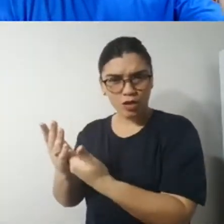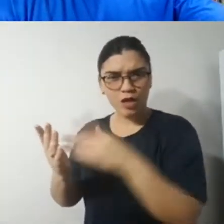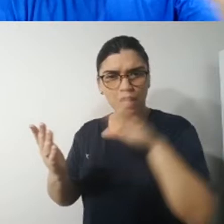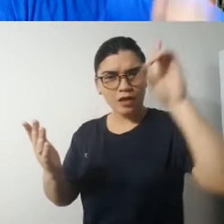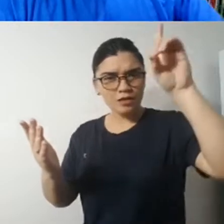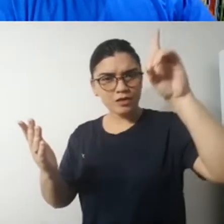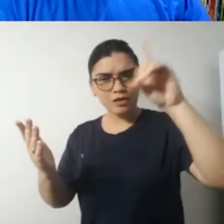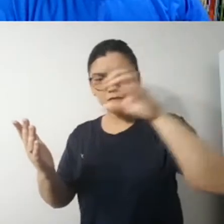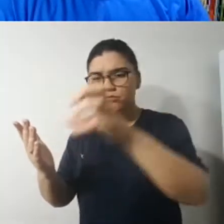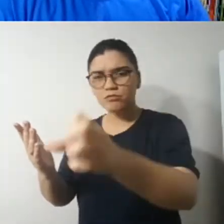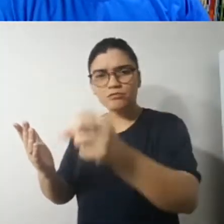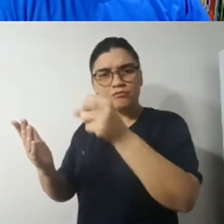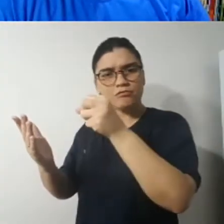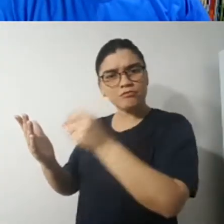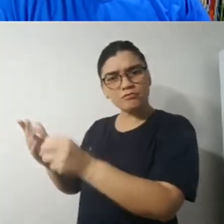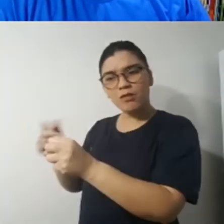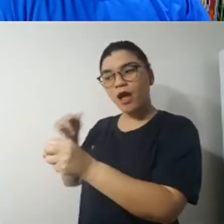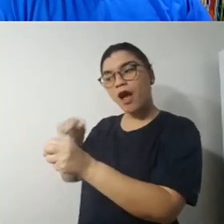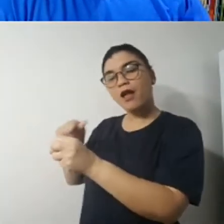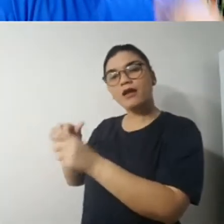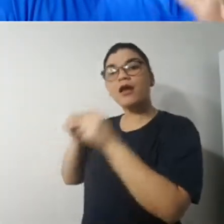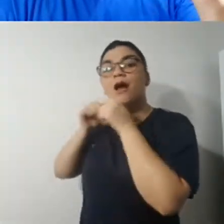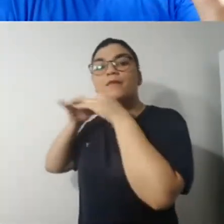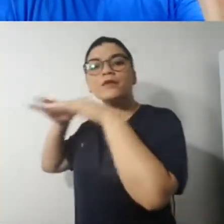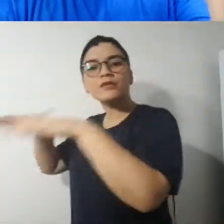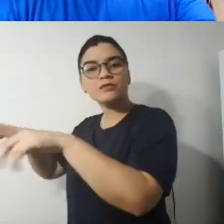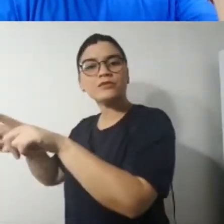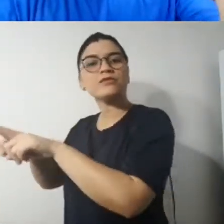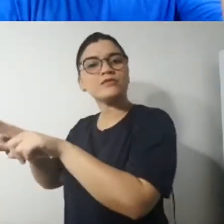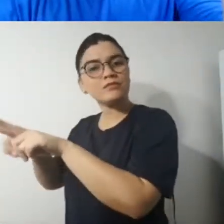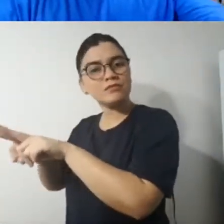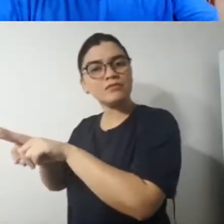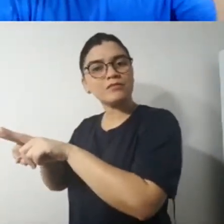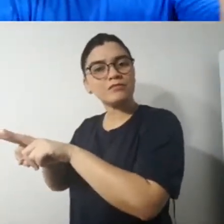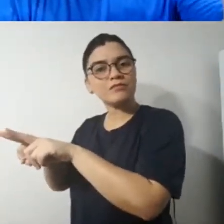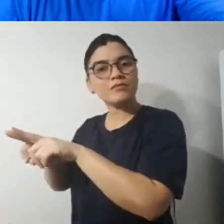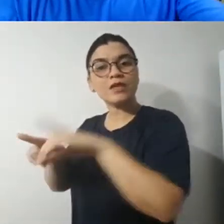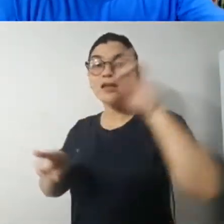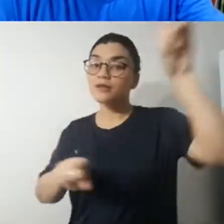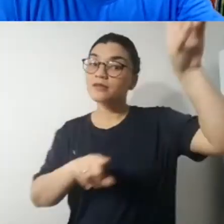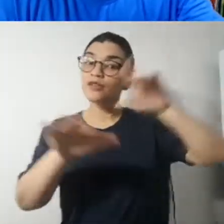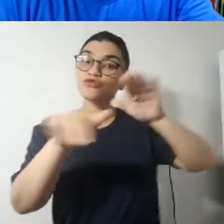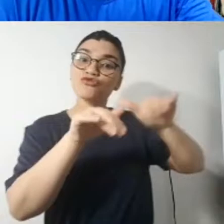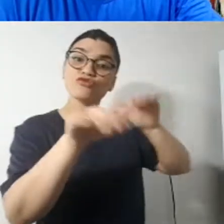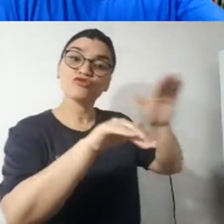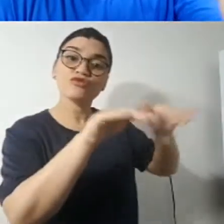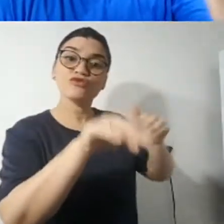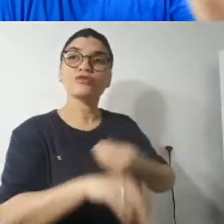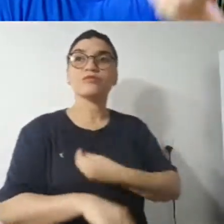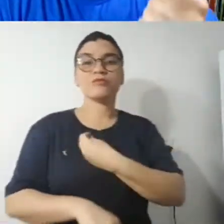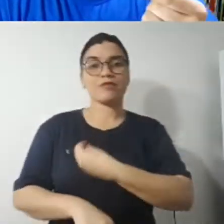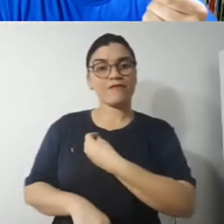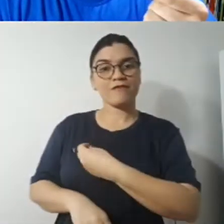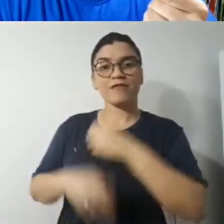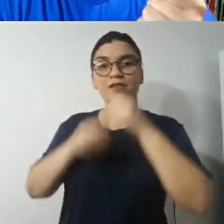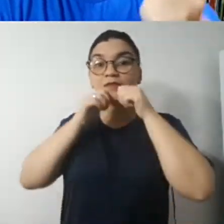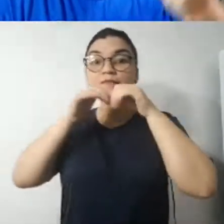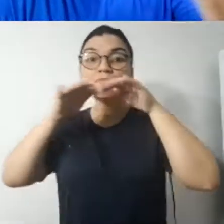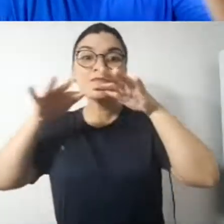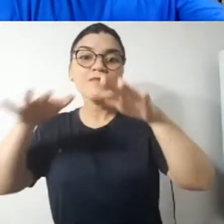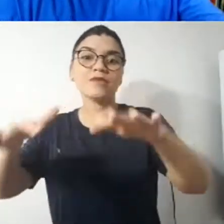daquelas pessoas que estão ao teu redor. Nós fomos chamados para sermos bênçãos na igreja,